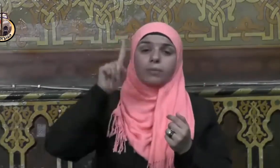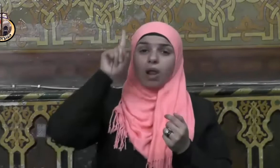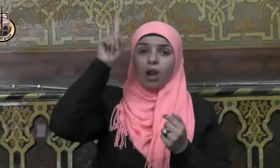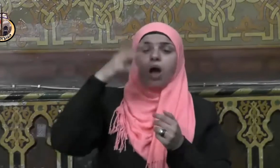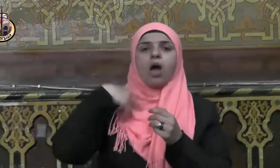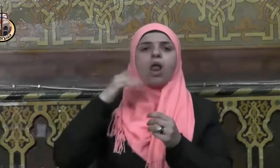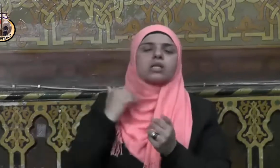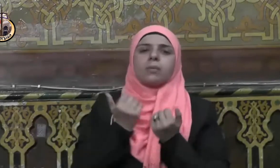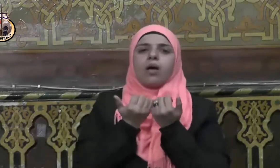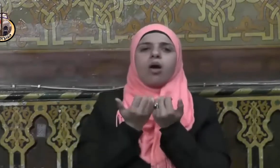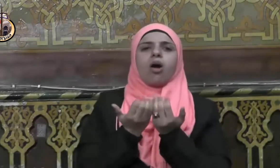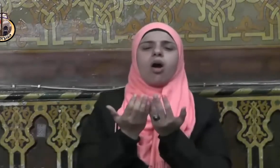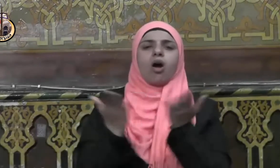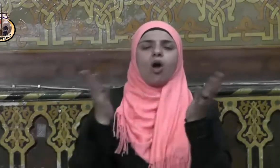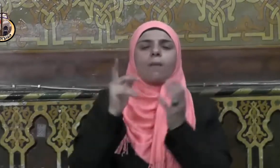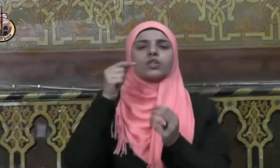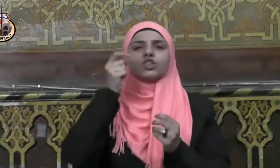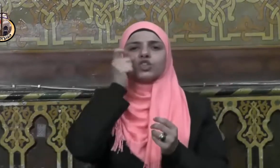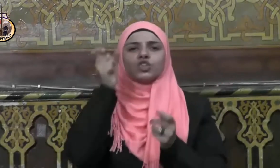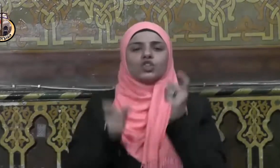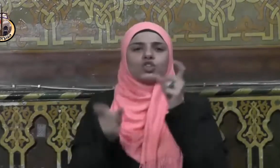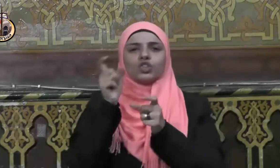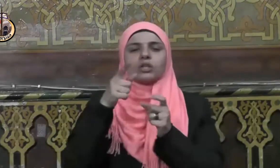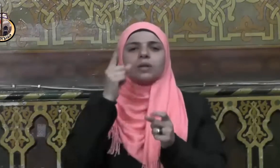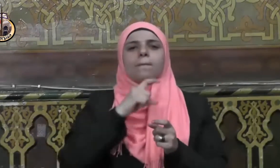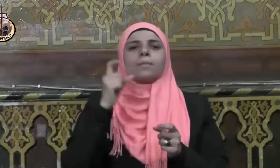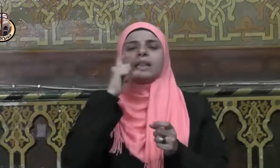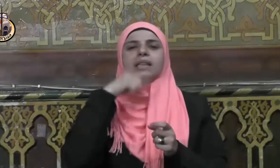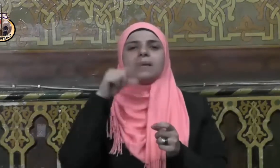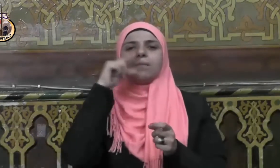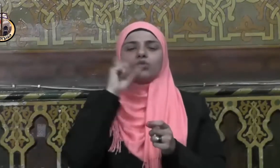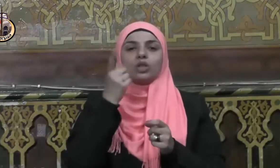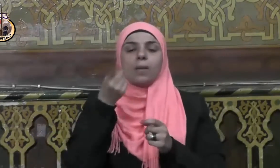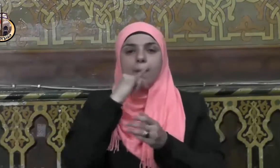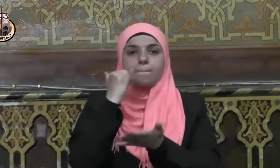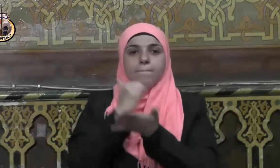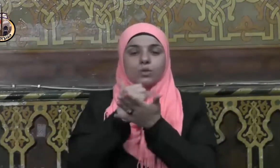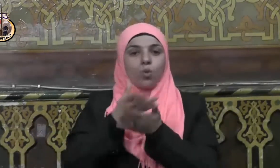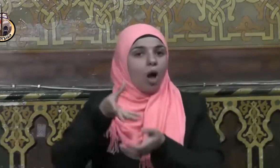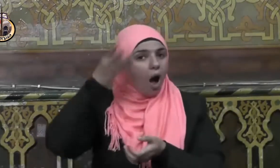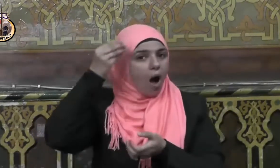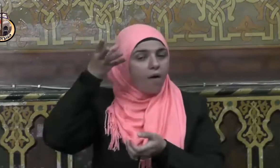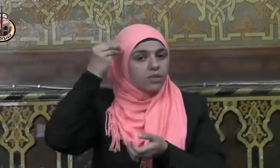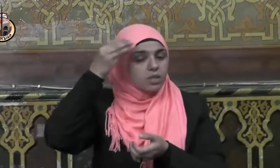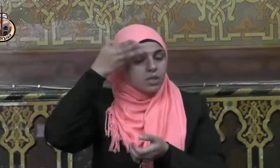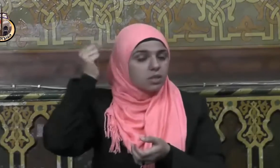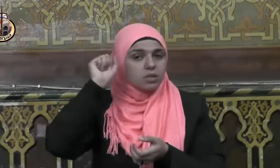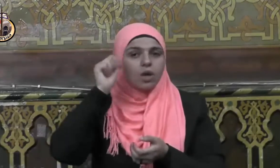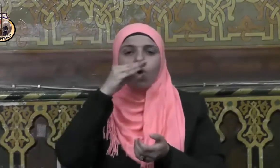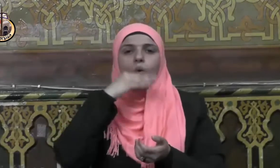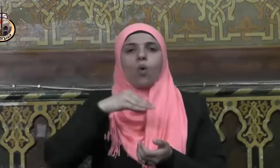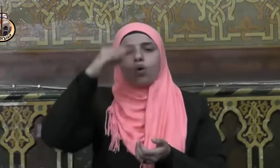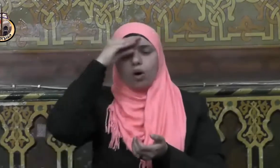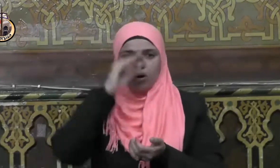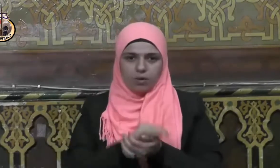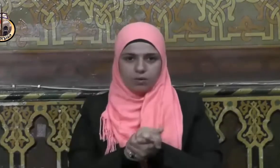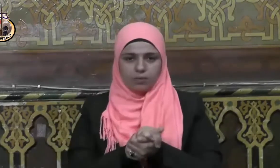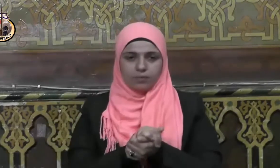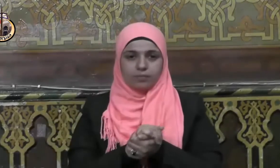الشيبة المسلم وحامل القرآن غير الغالي فيه ولا